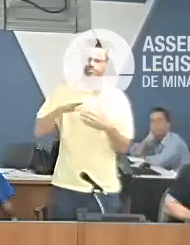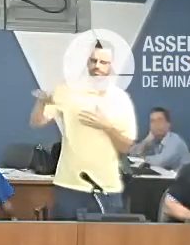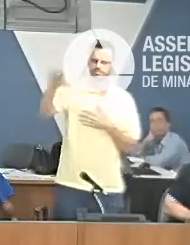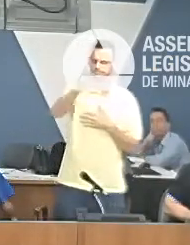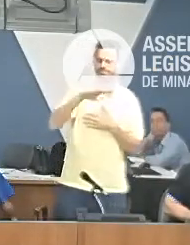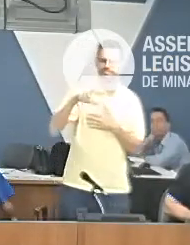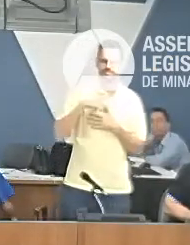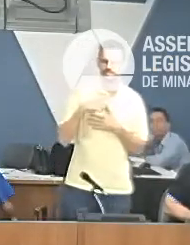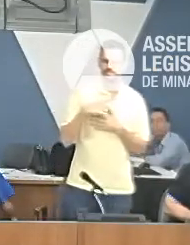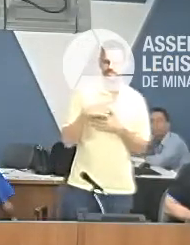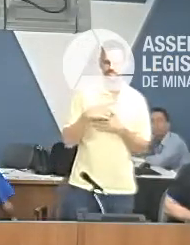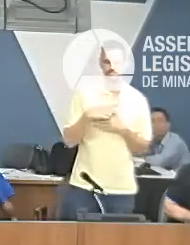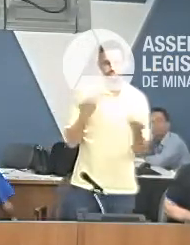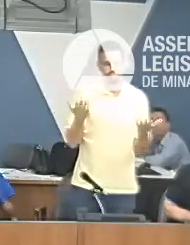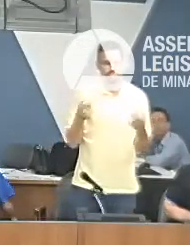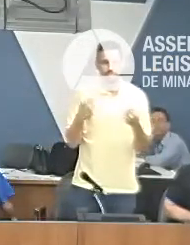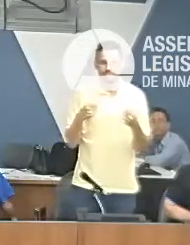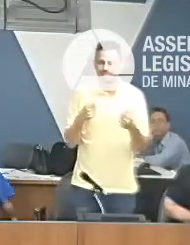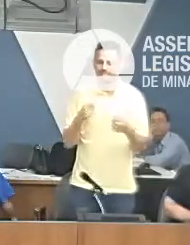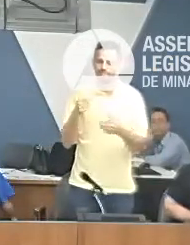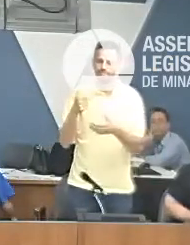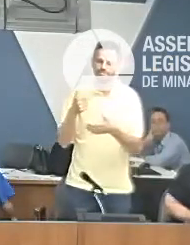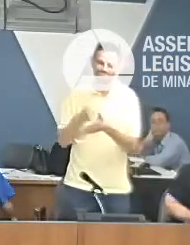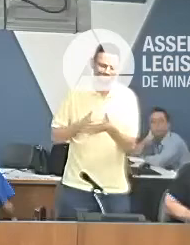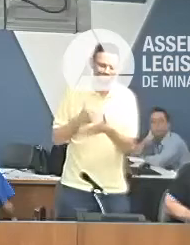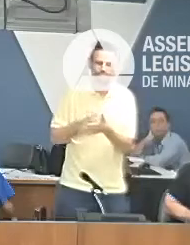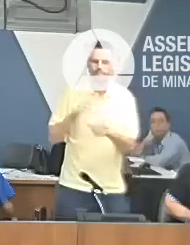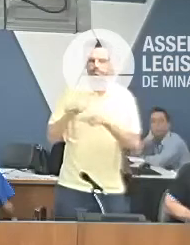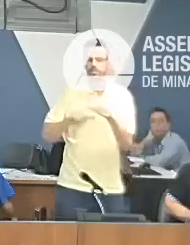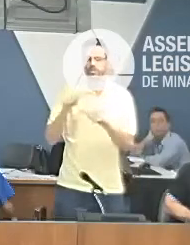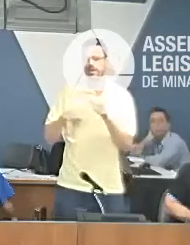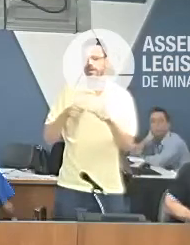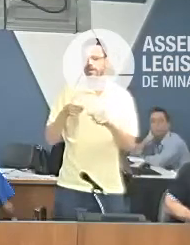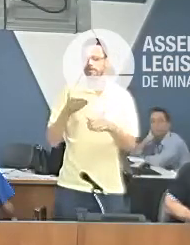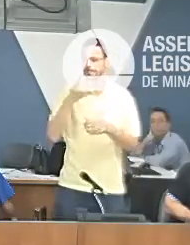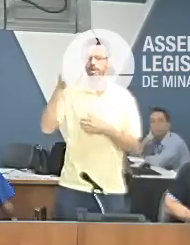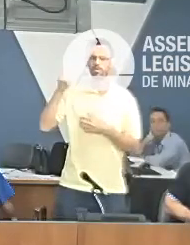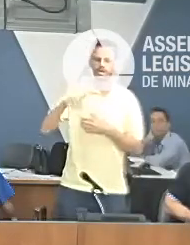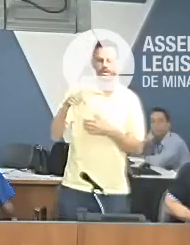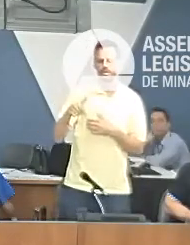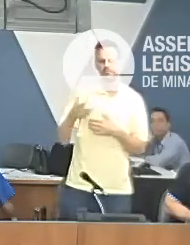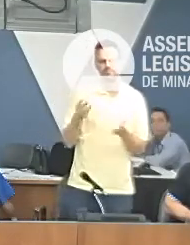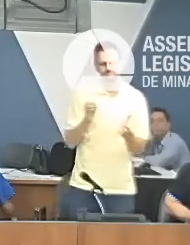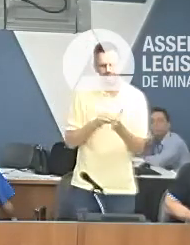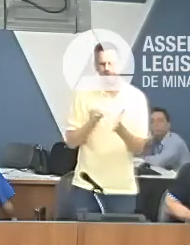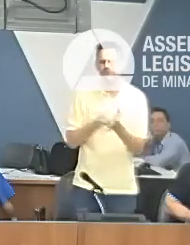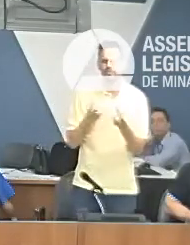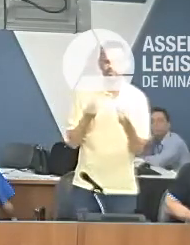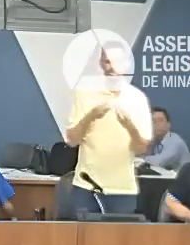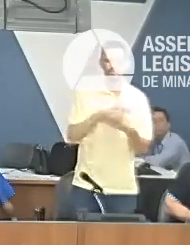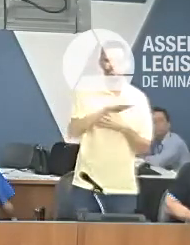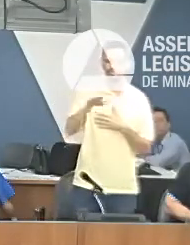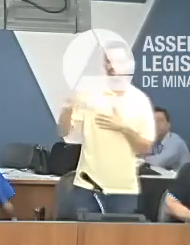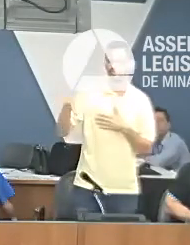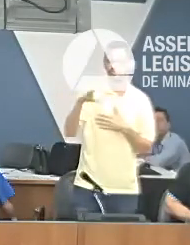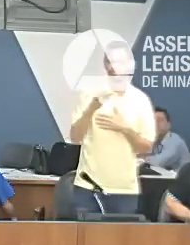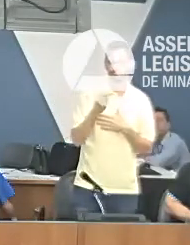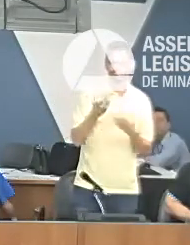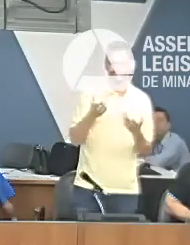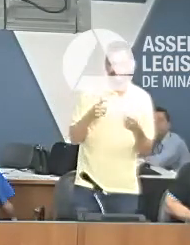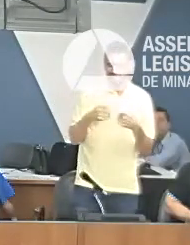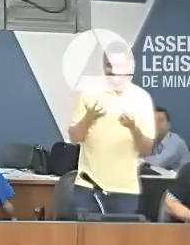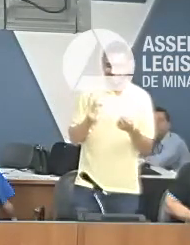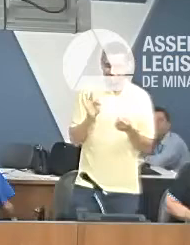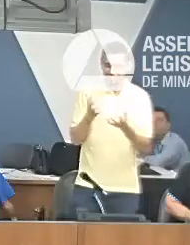associações e na o federação de surdo e ele encontra é encontra o